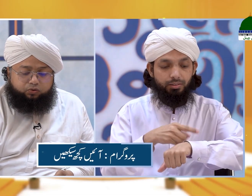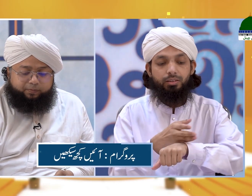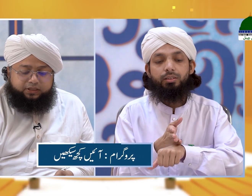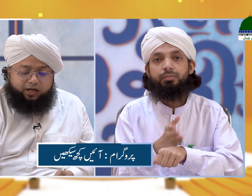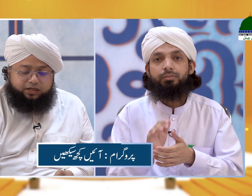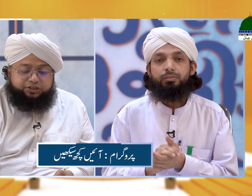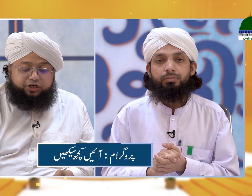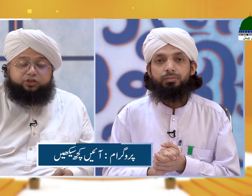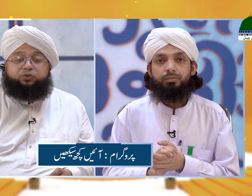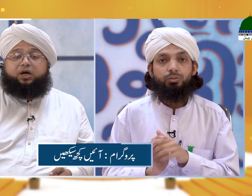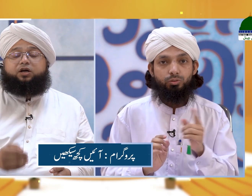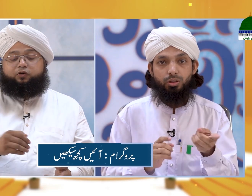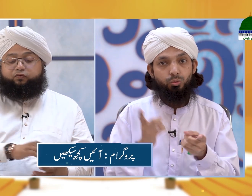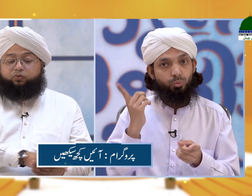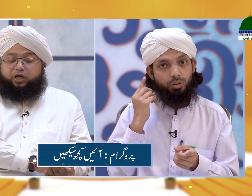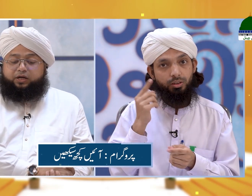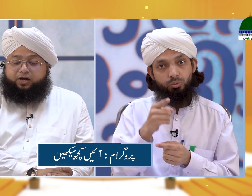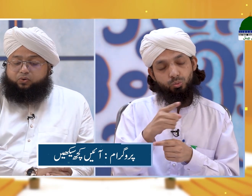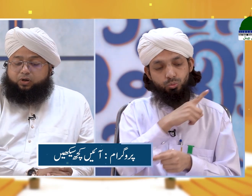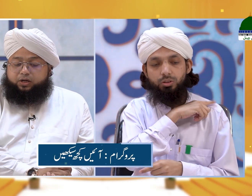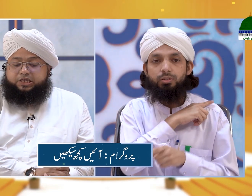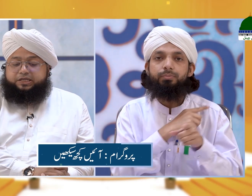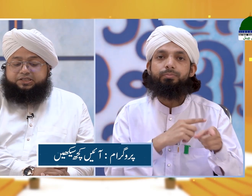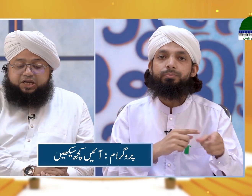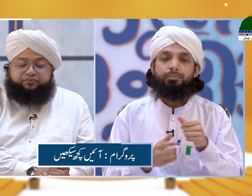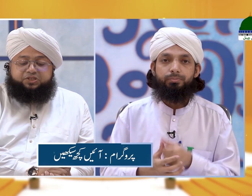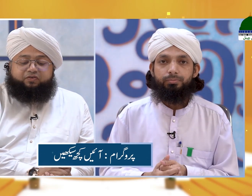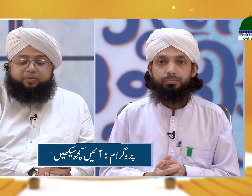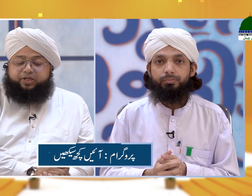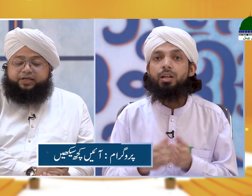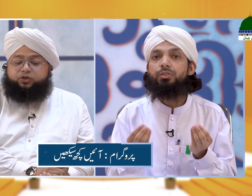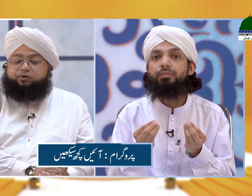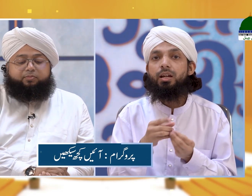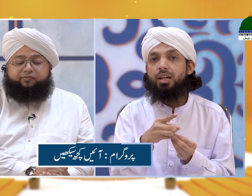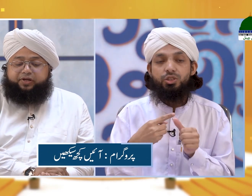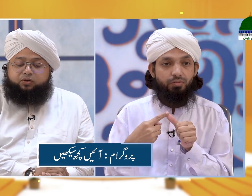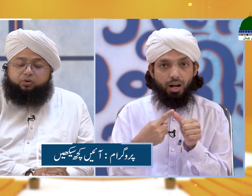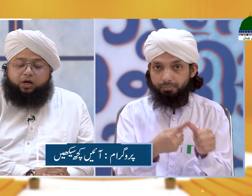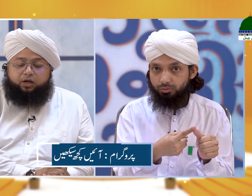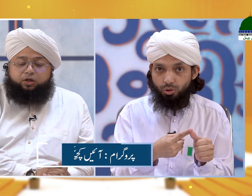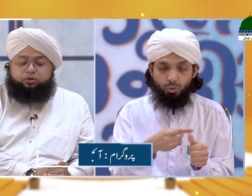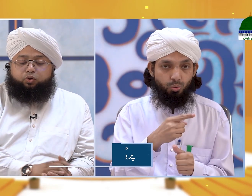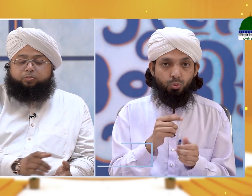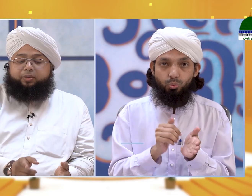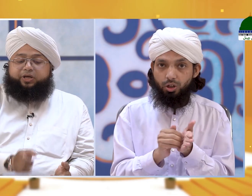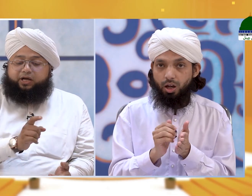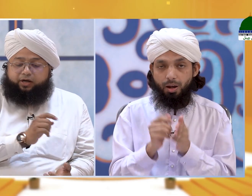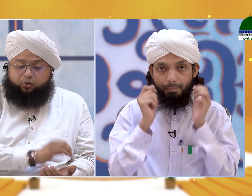تو بندہ جس نے یہ سنا وہ گناہگار ہوگا۔ صرف جواب دینے سے گناہ معاف نہیں ہوگا، توبہ بھی کرنا